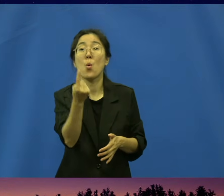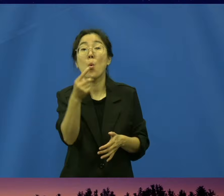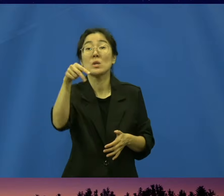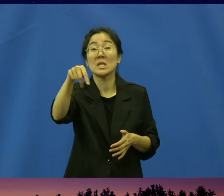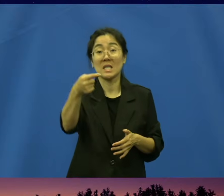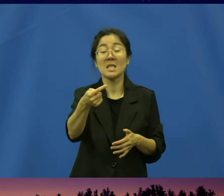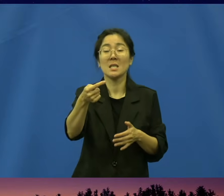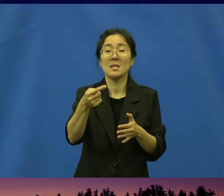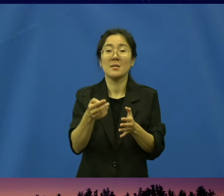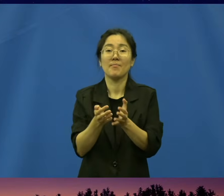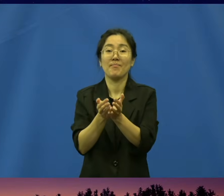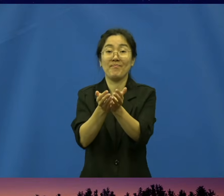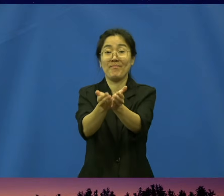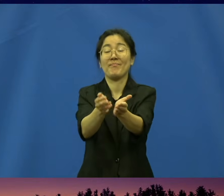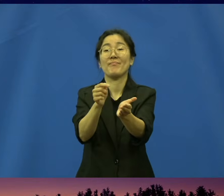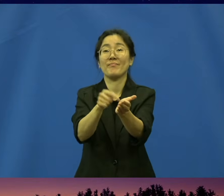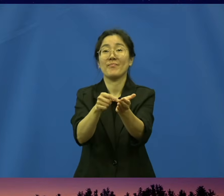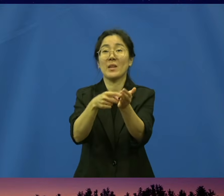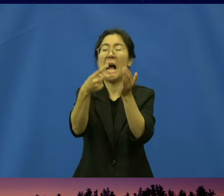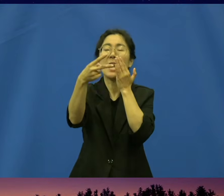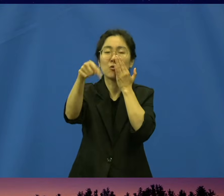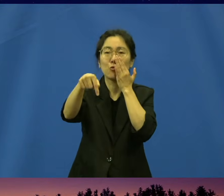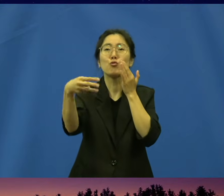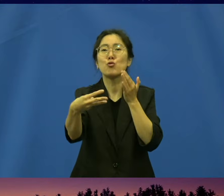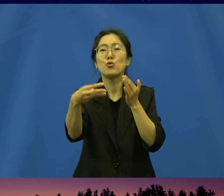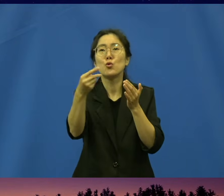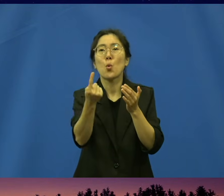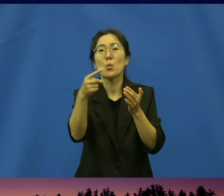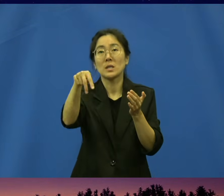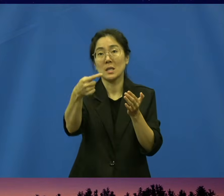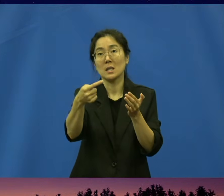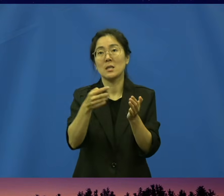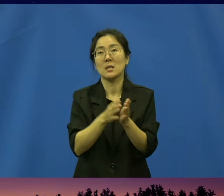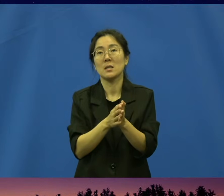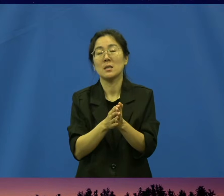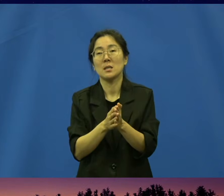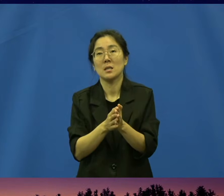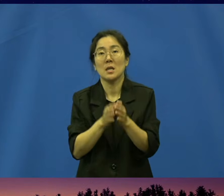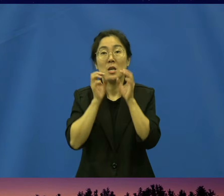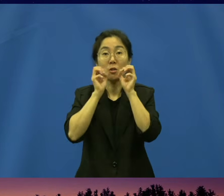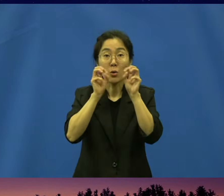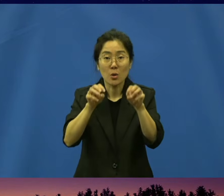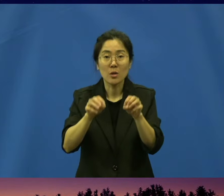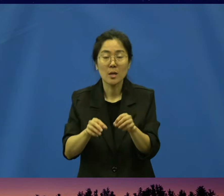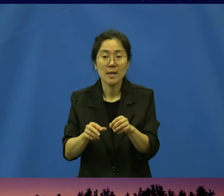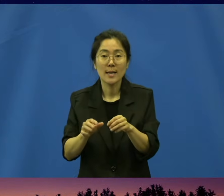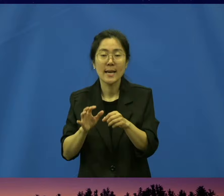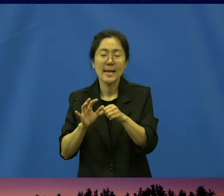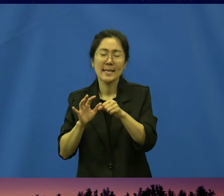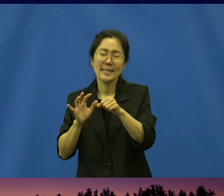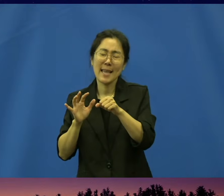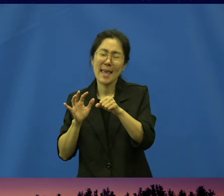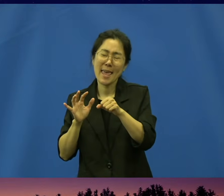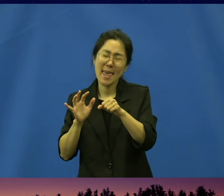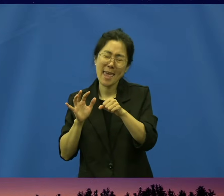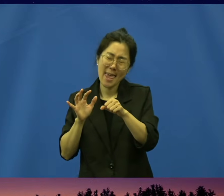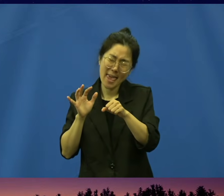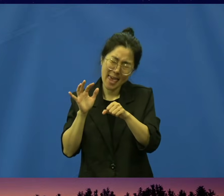분들도 이미 아시겠습니다만, 둘로스 선교선 하나만 얘기할 것 같으면, 둘로스 선교선은 세계 최고령의